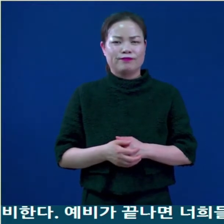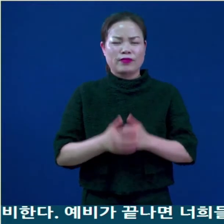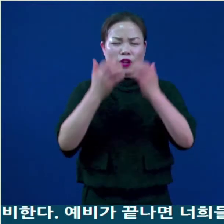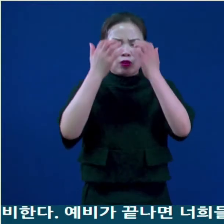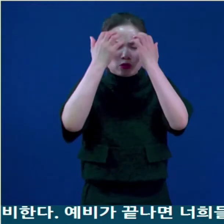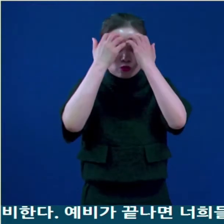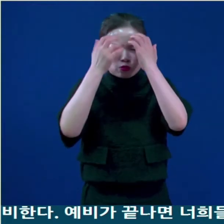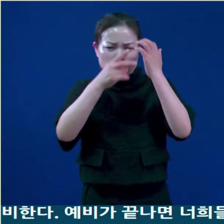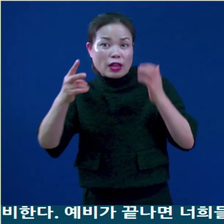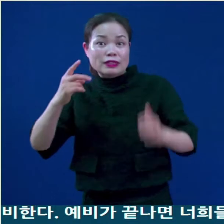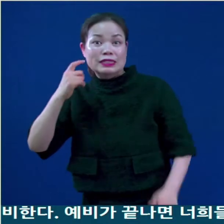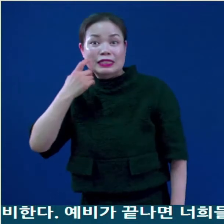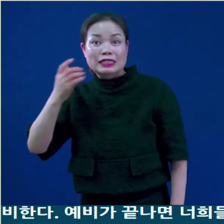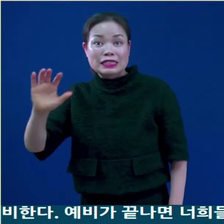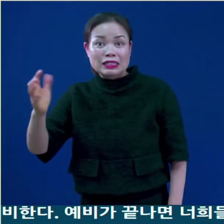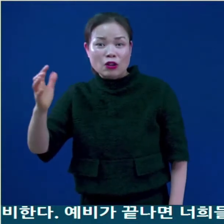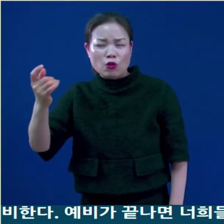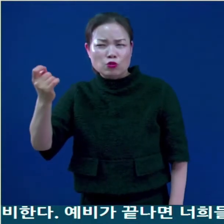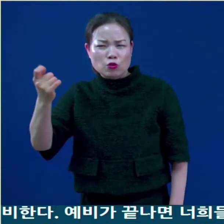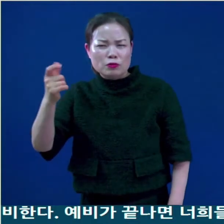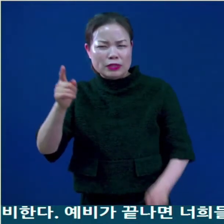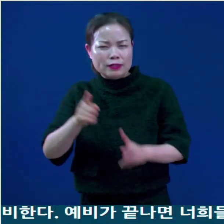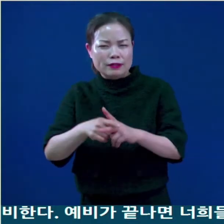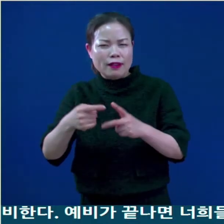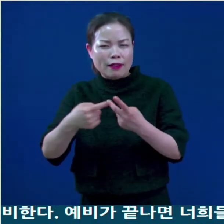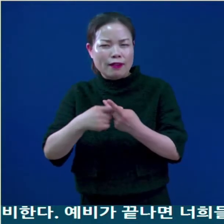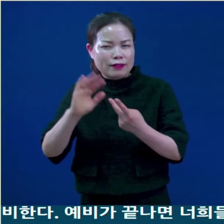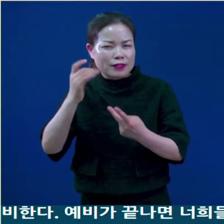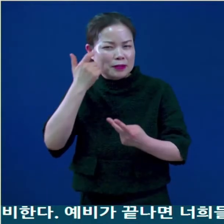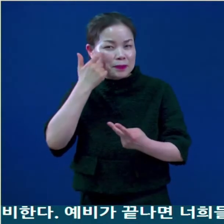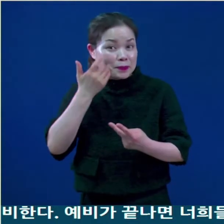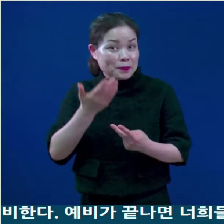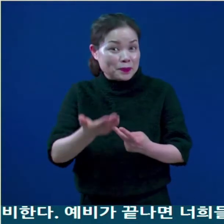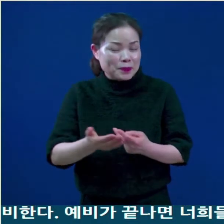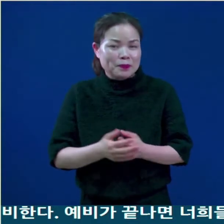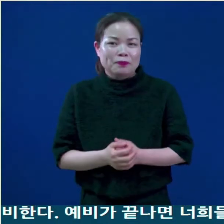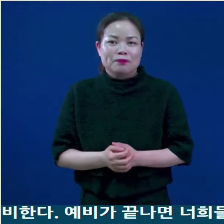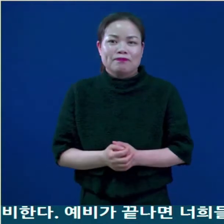순환은 영광이다. 조금씩 이해가 더 되고 있습니다. 그렇죠?